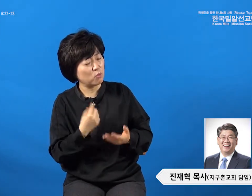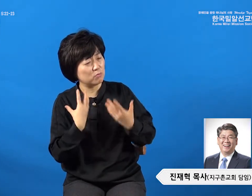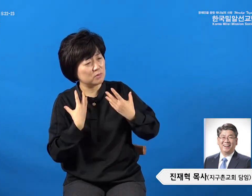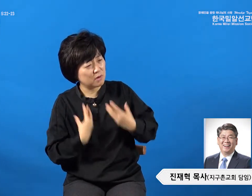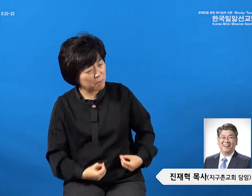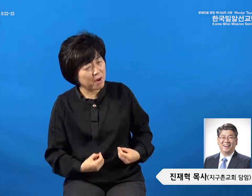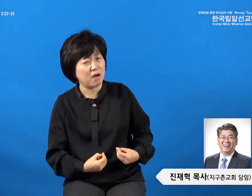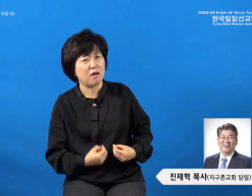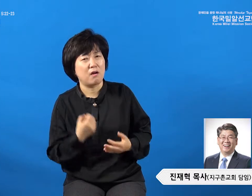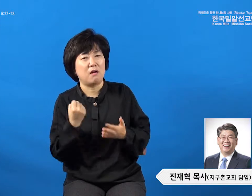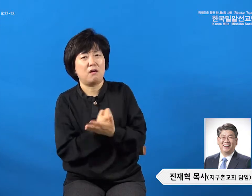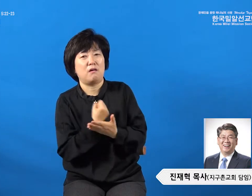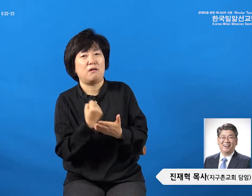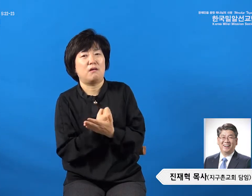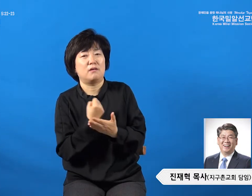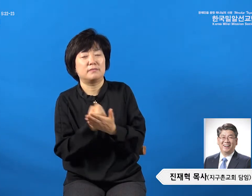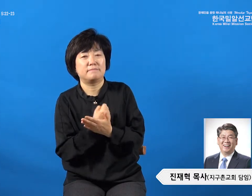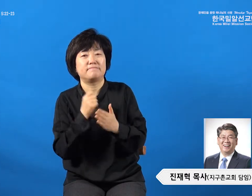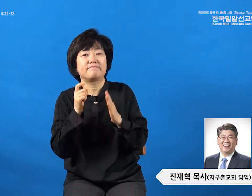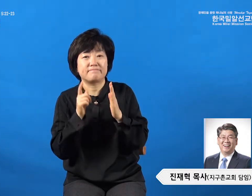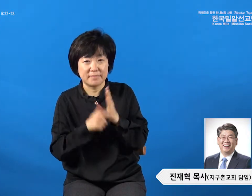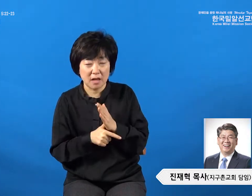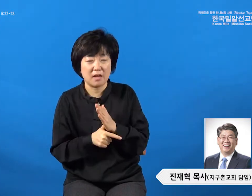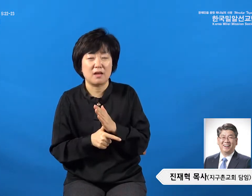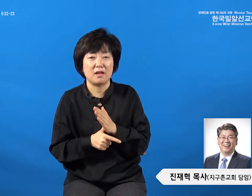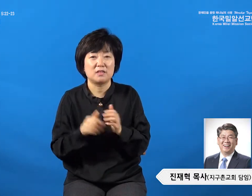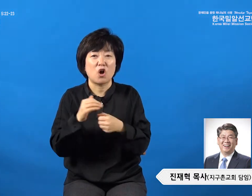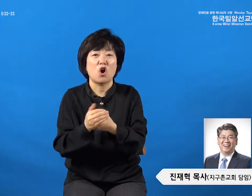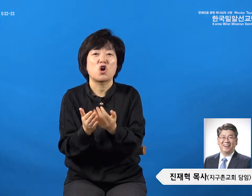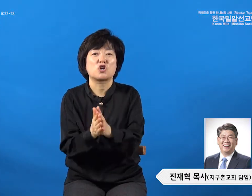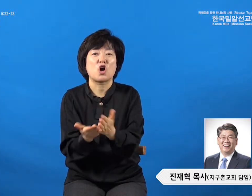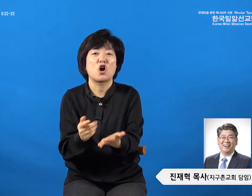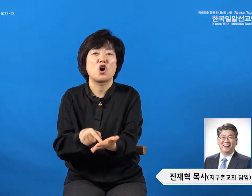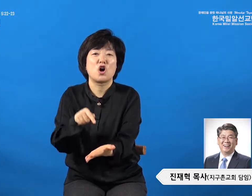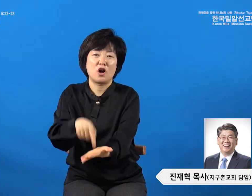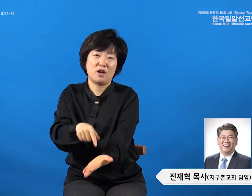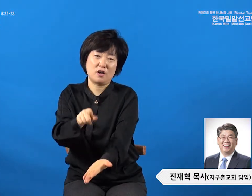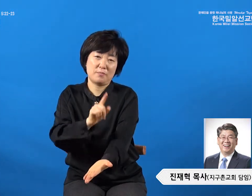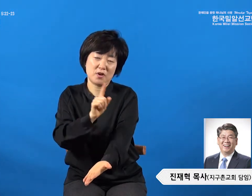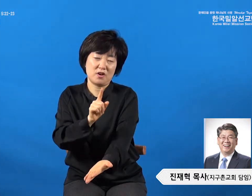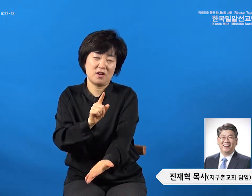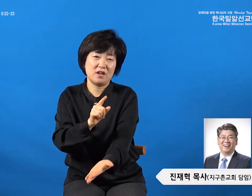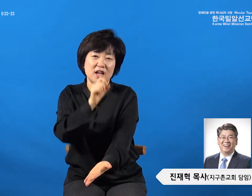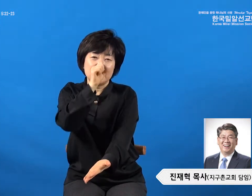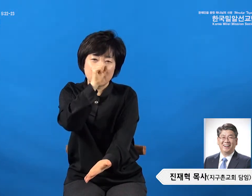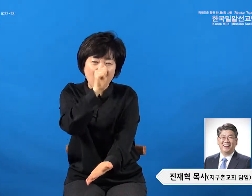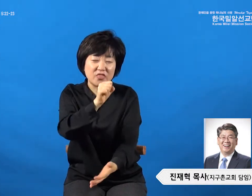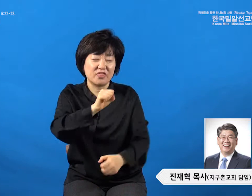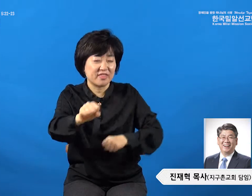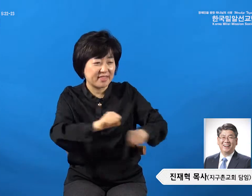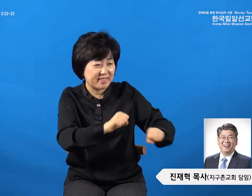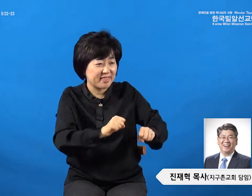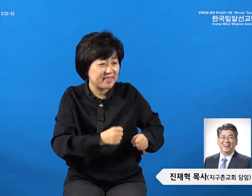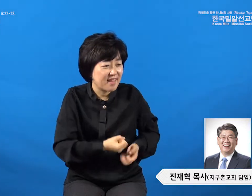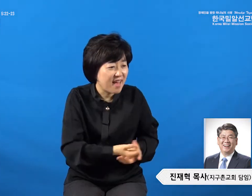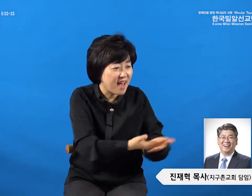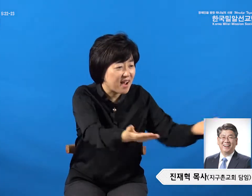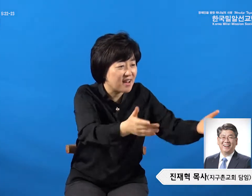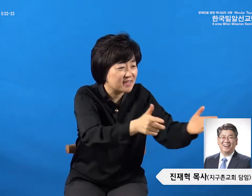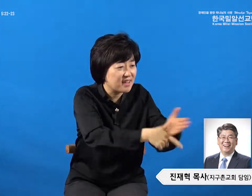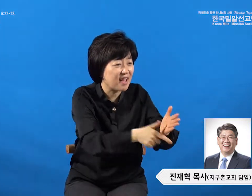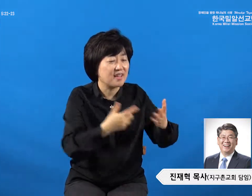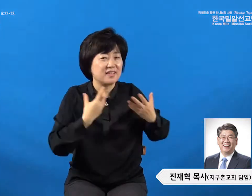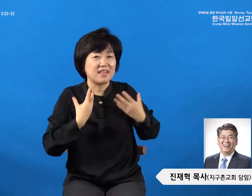드는 순간 오늘 성경은 우리 가운데 말씀합니다. 선을 행하되 낙심하지